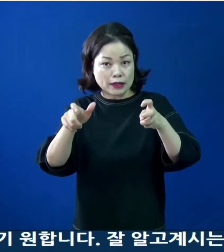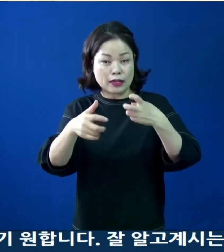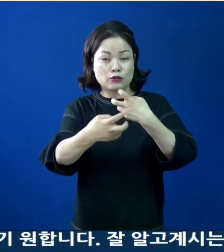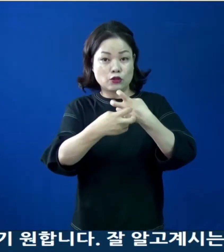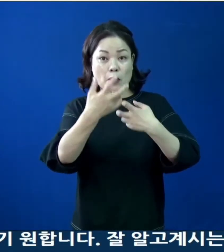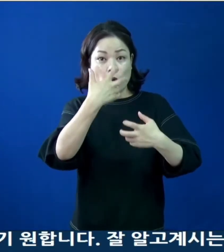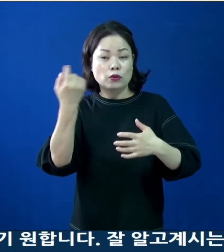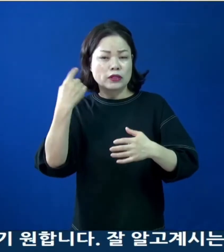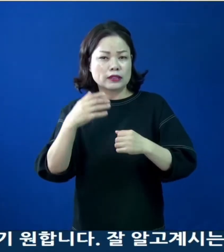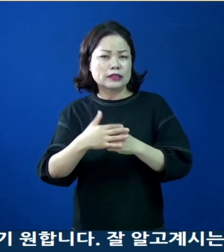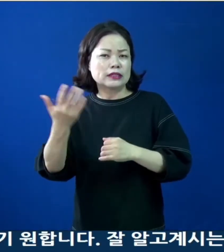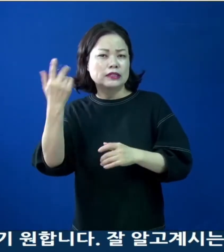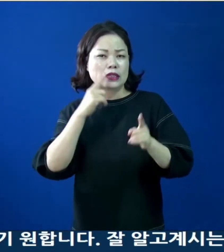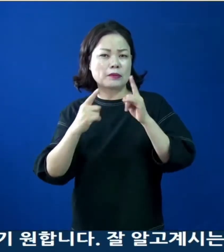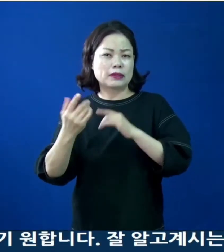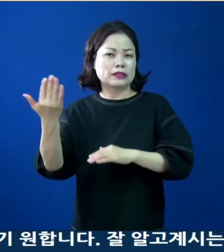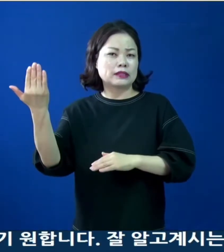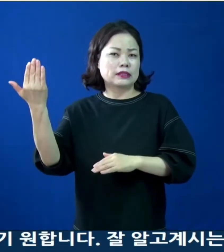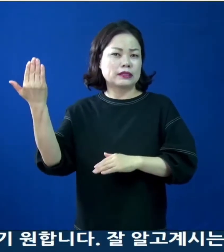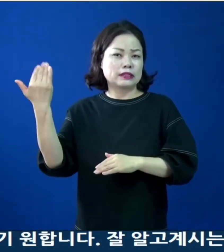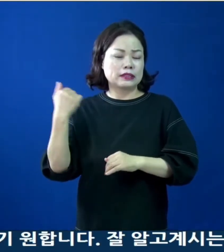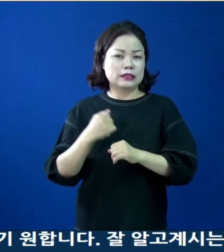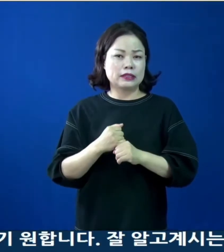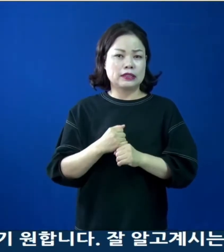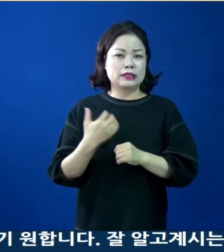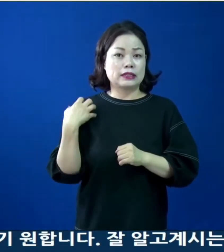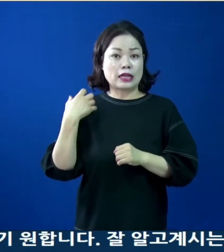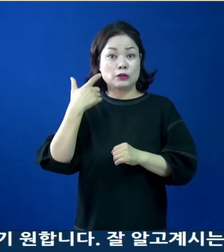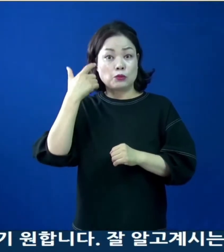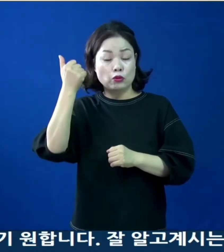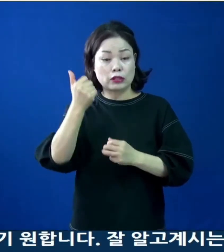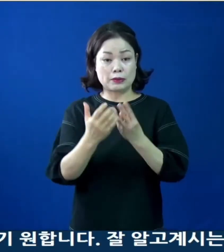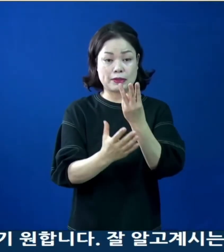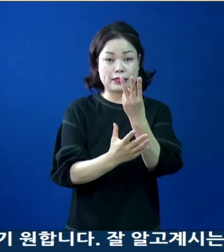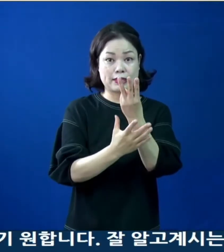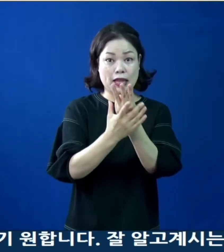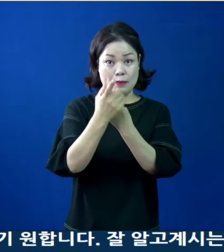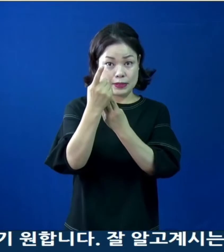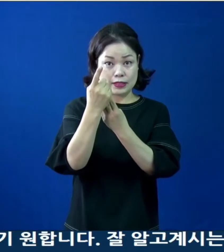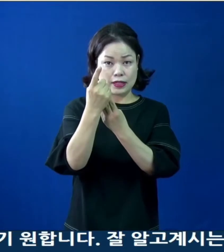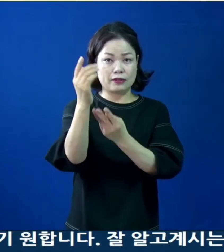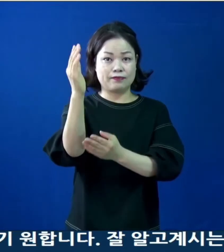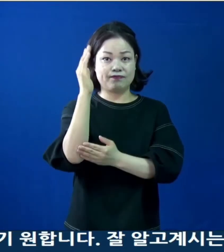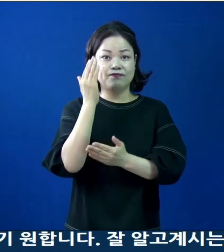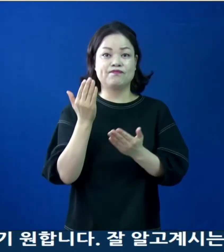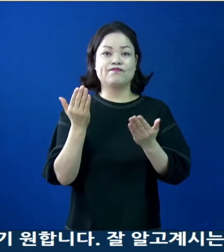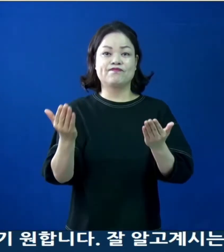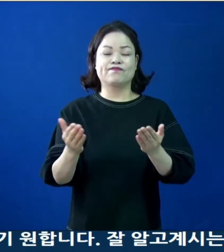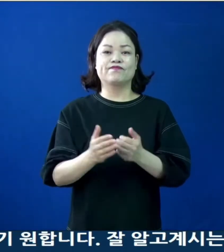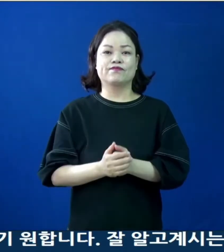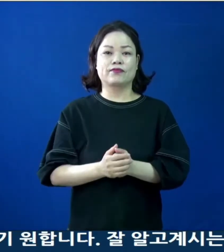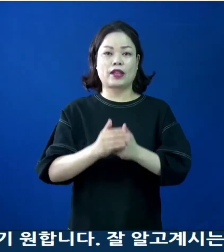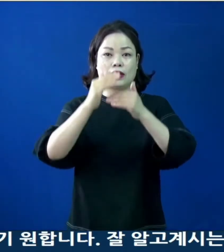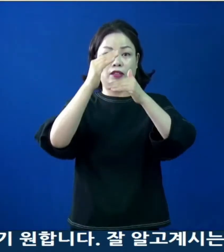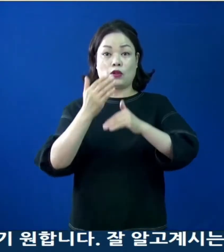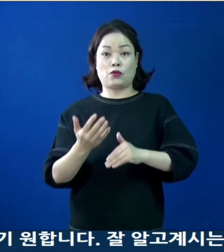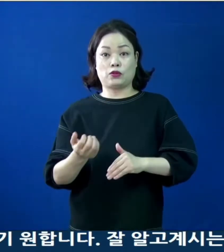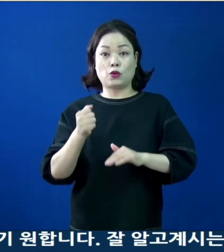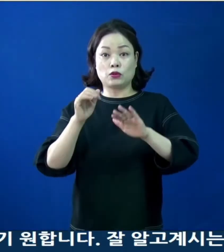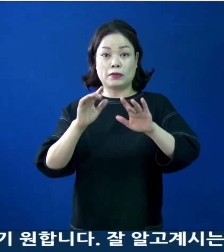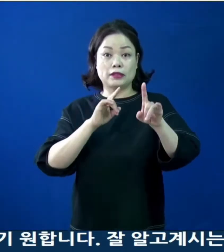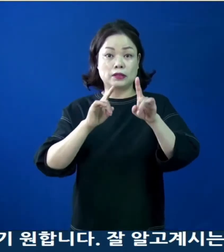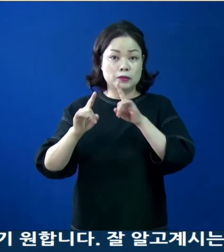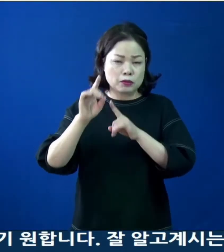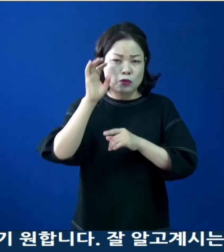책이죠. 지난주에 담임 목사님 오후 찬양 예배를 통해서 삼위일체를 설명해 주셨습니다. 그 큰 그림을 가지고 오늘